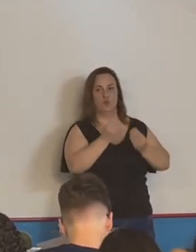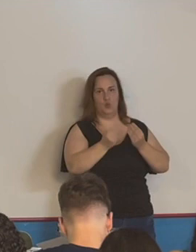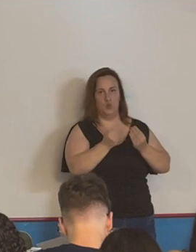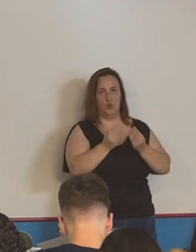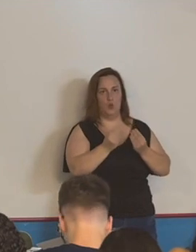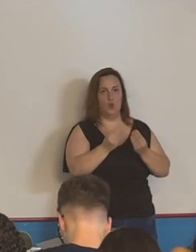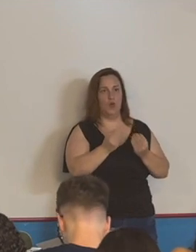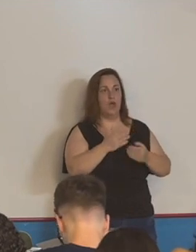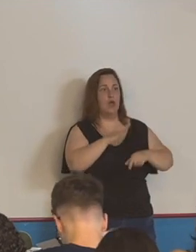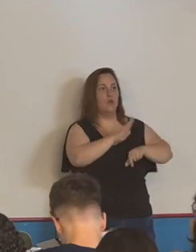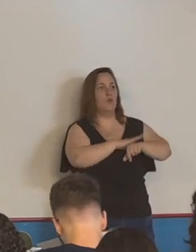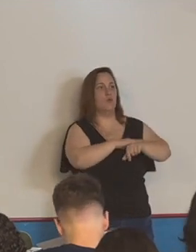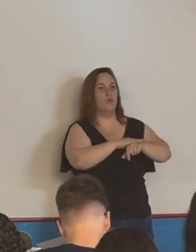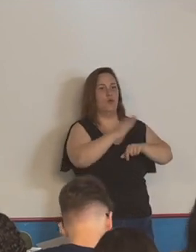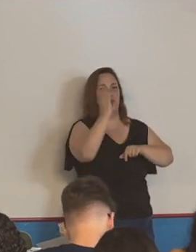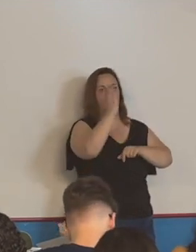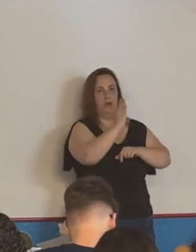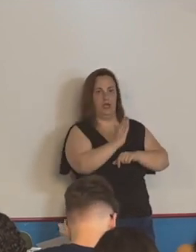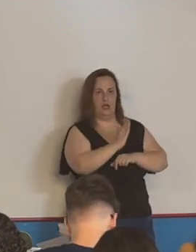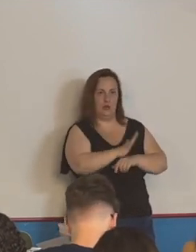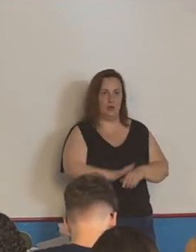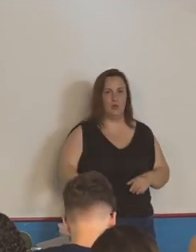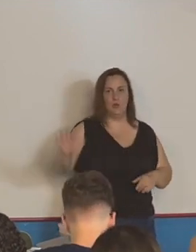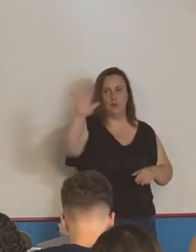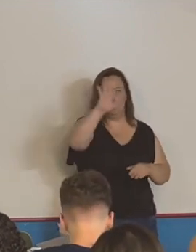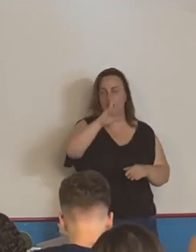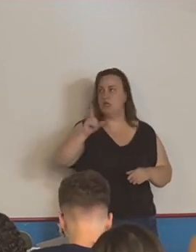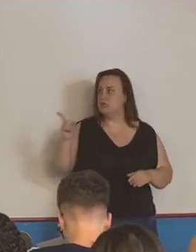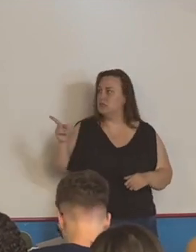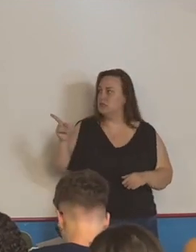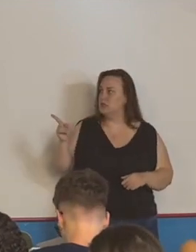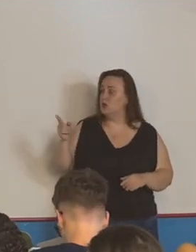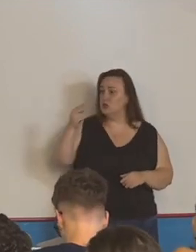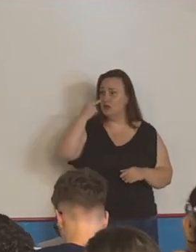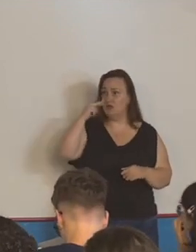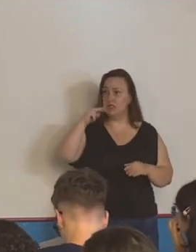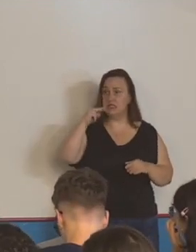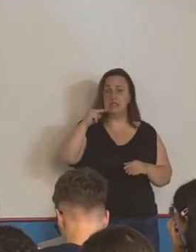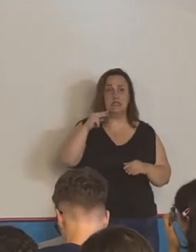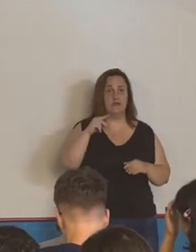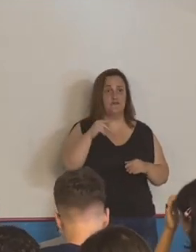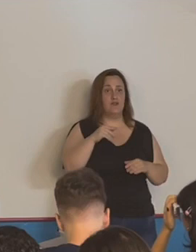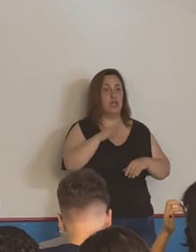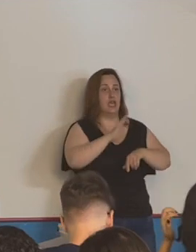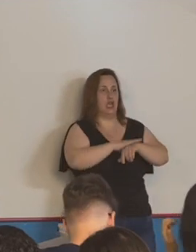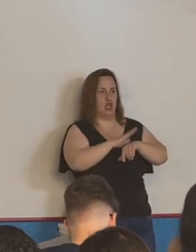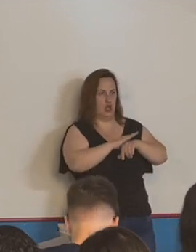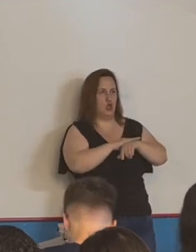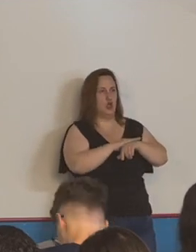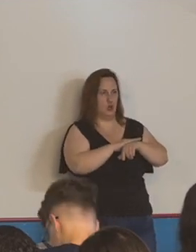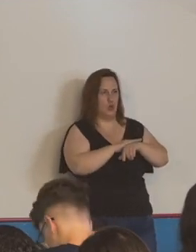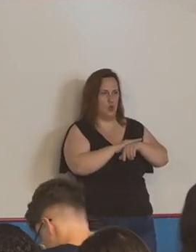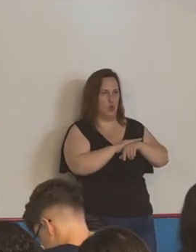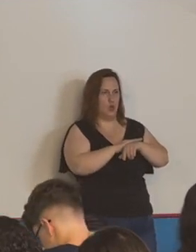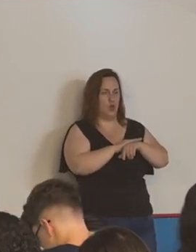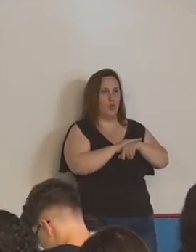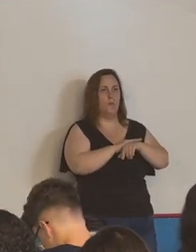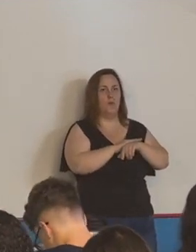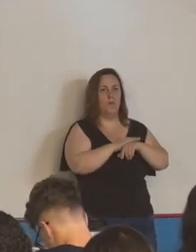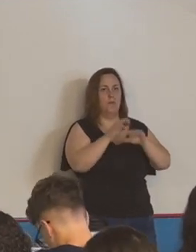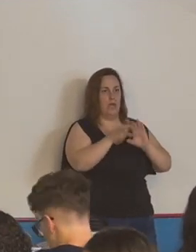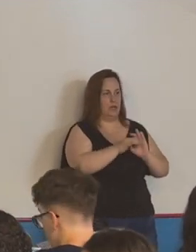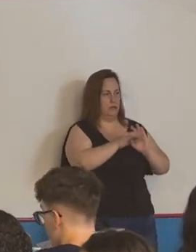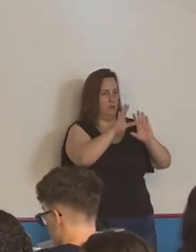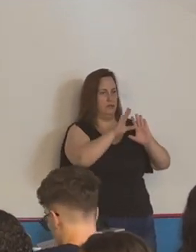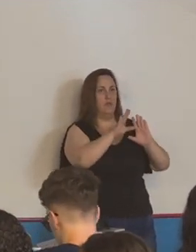brasileira do Brasil Colônia, né? E a República, quando teve essa questão, né, dessas viradas,